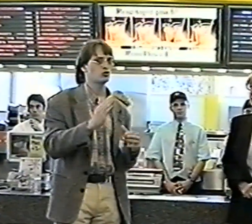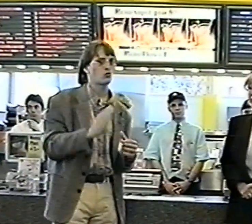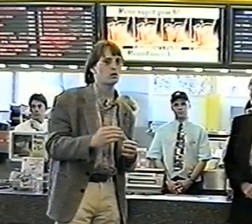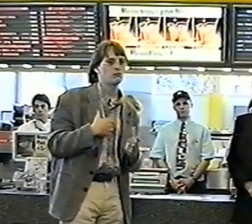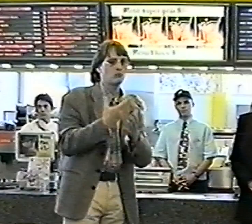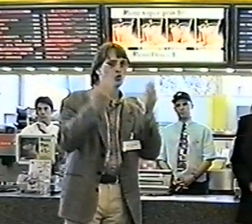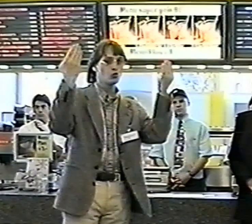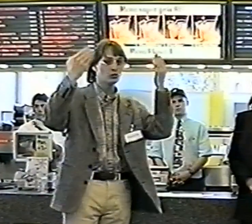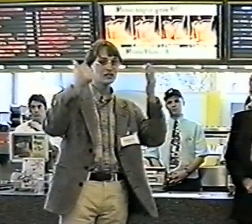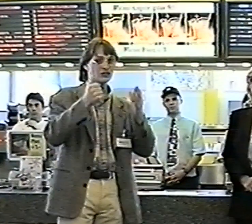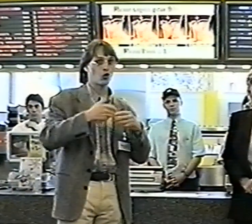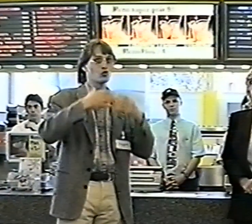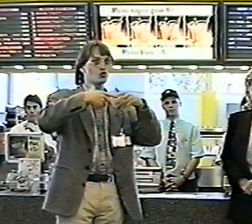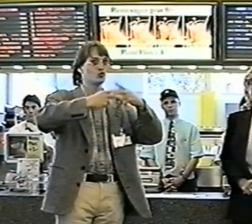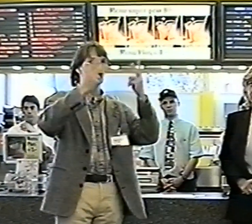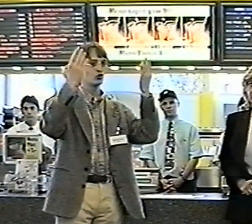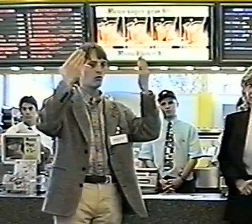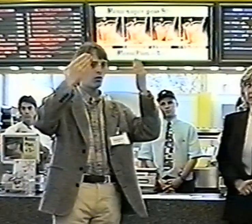cette langue des signes,